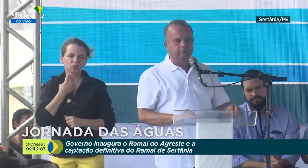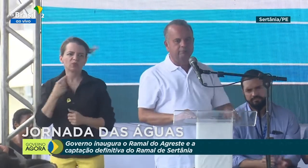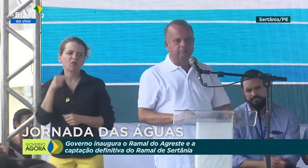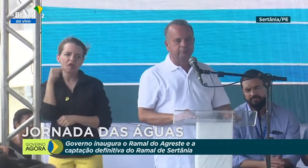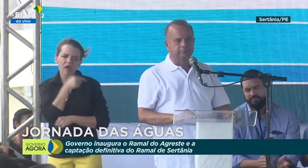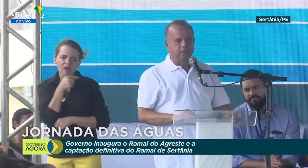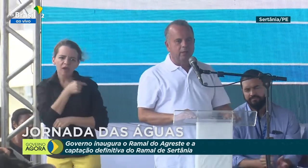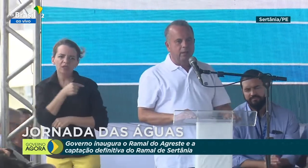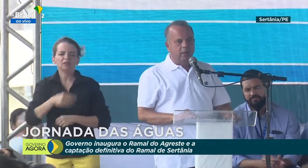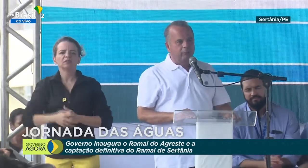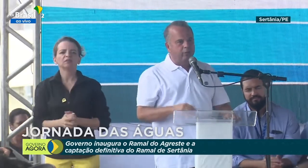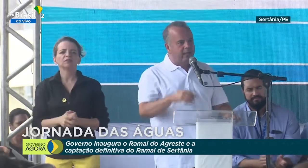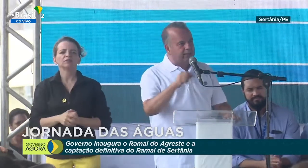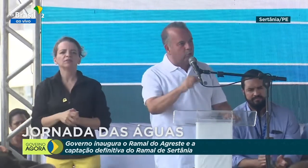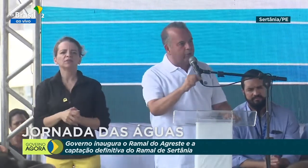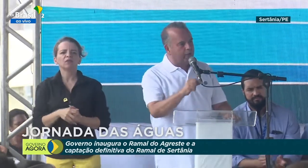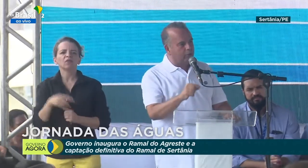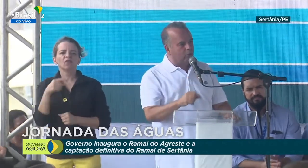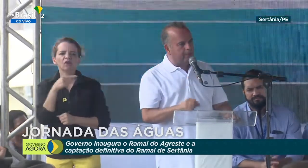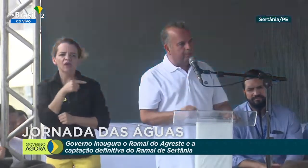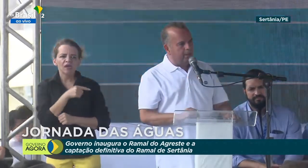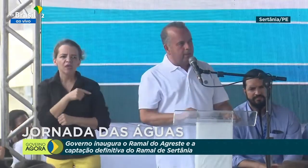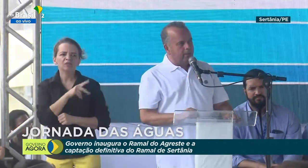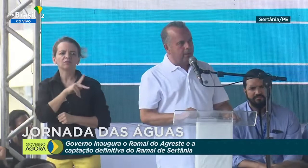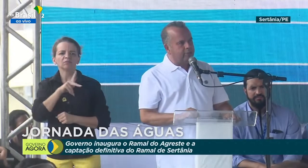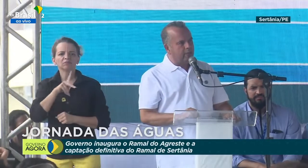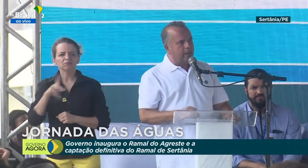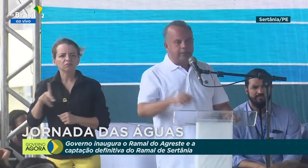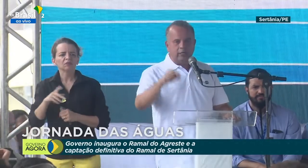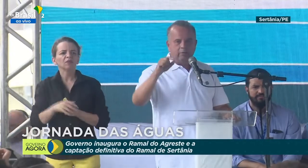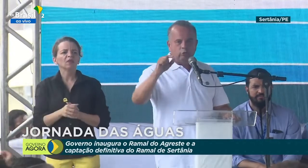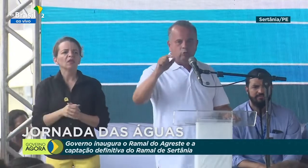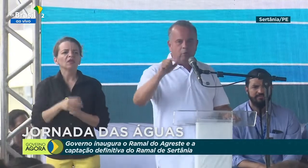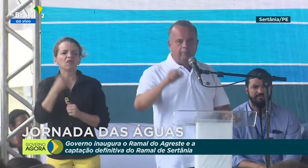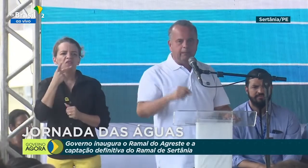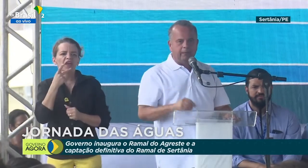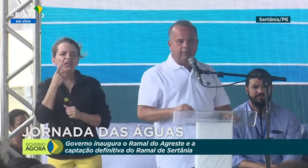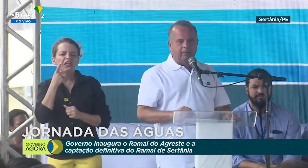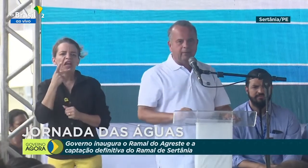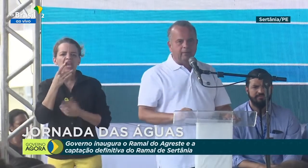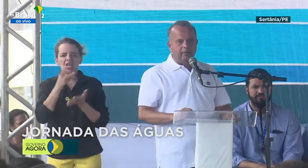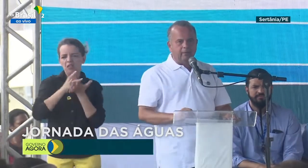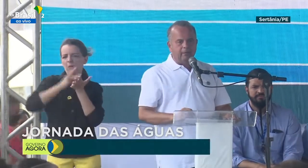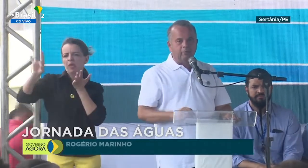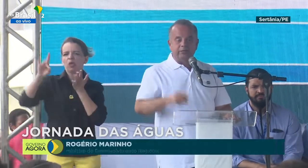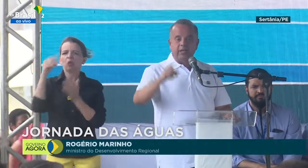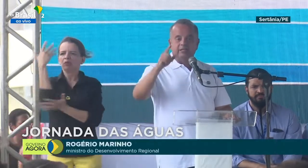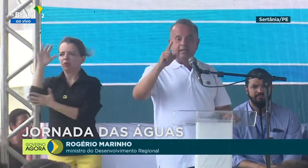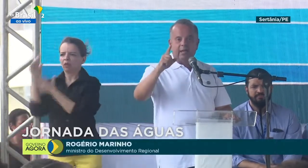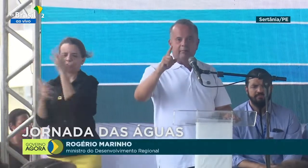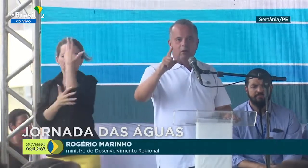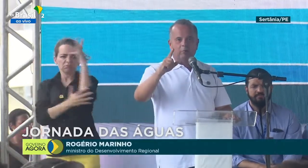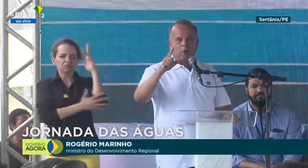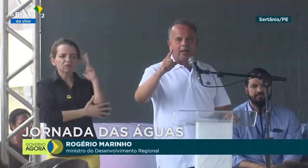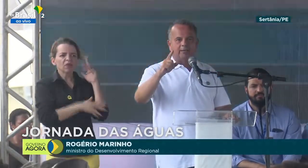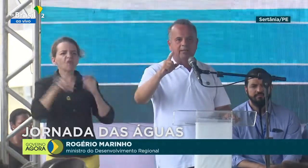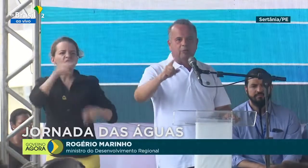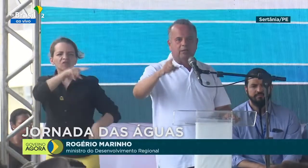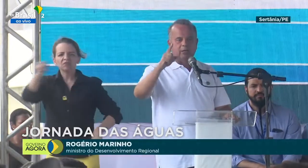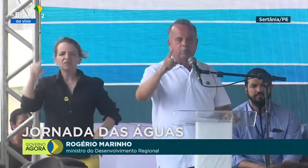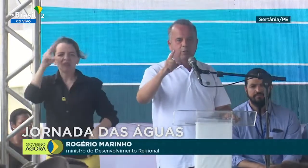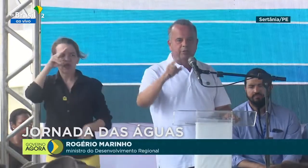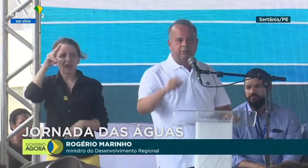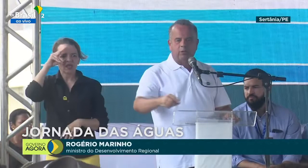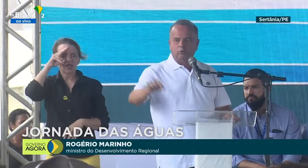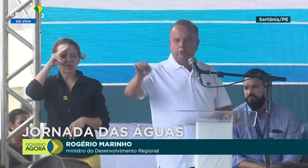governo. Foi esse governo que é chamado de inimigo do meio ambiente. E vocês se lembram, por ocasião